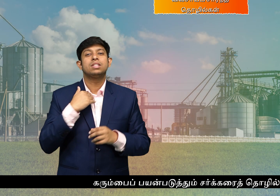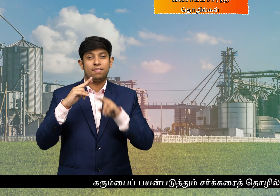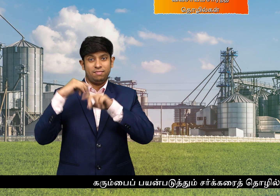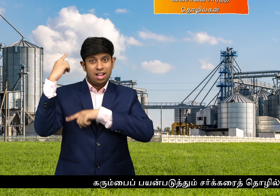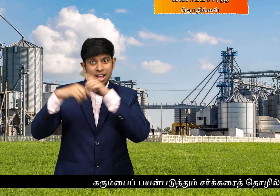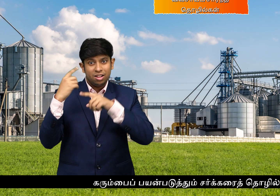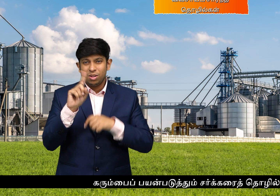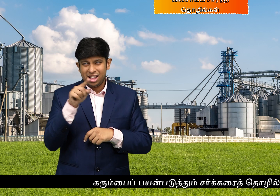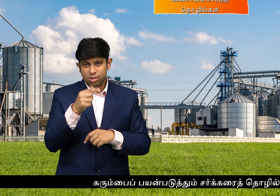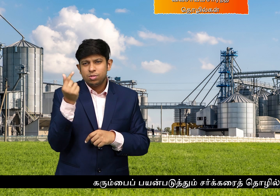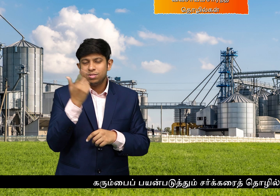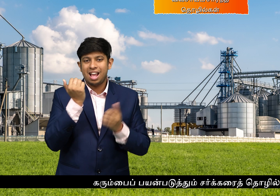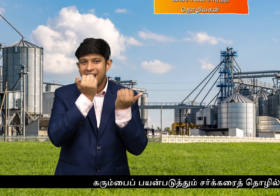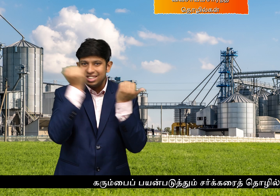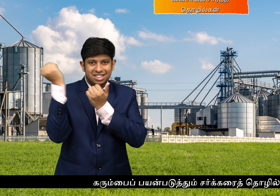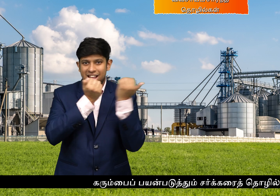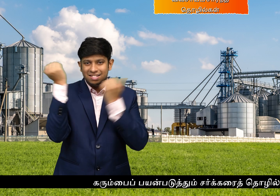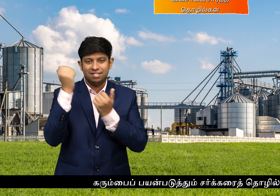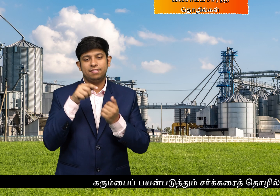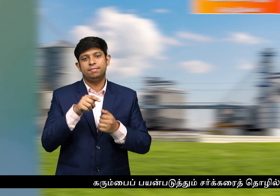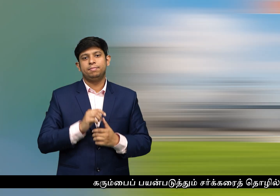கரும்பை பயன்படுத்தும் சர்க்கரை தொழில்.